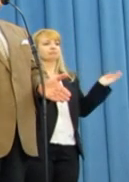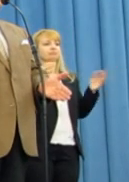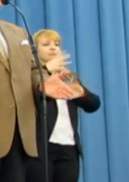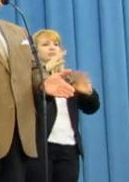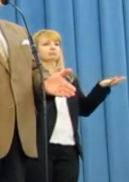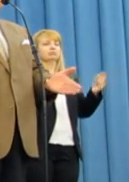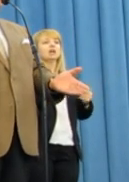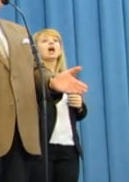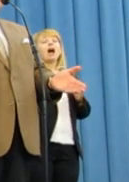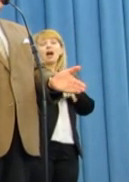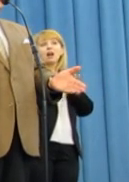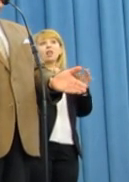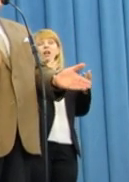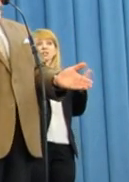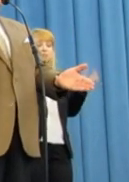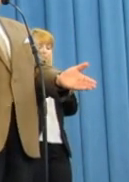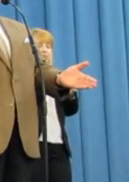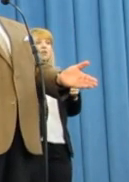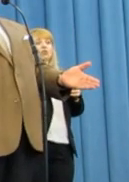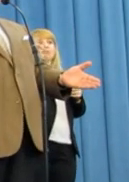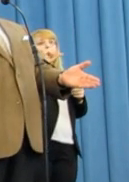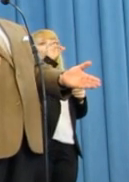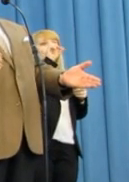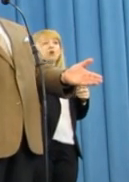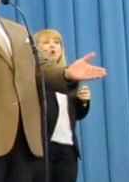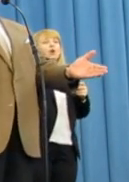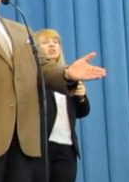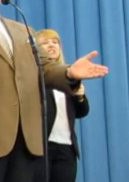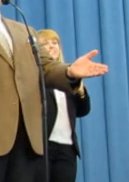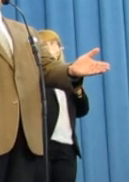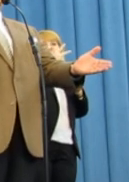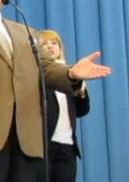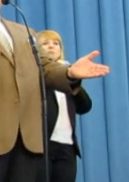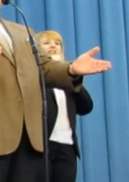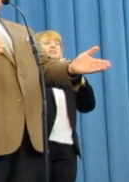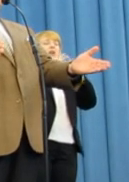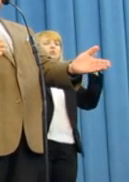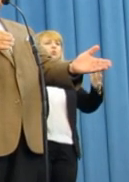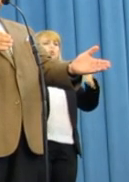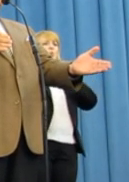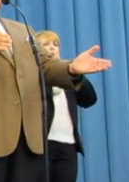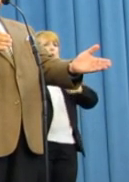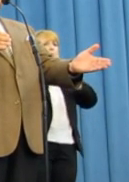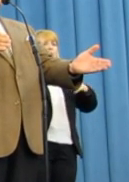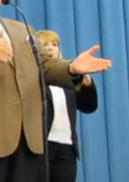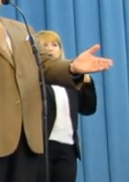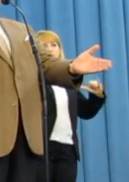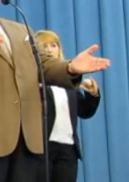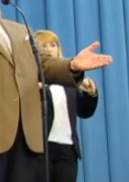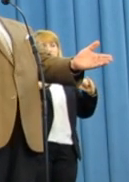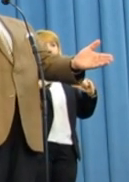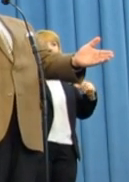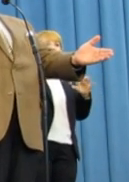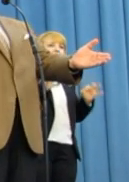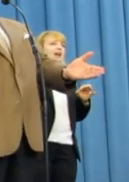nowe problemy w rządzie. Kolejne problemy, jeden za drugim. Drodzy państwo, sprawa pani minister Muchy będzie kolejną,